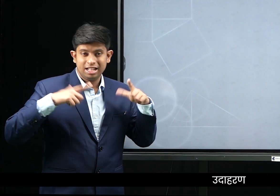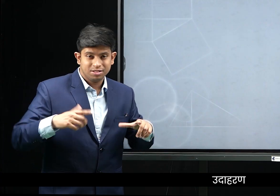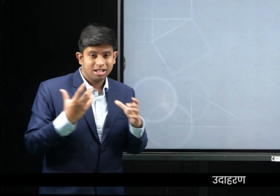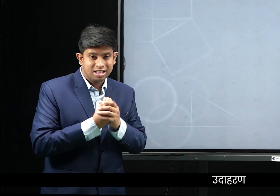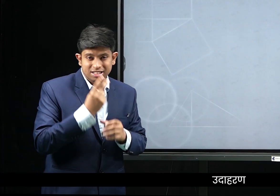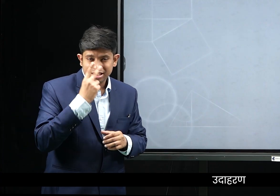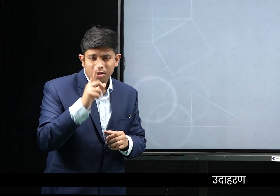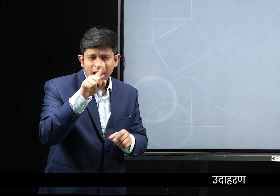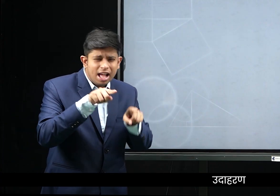उदाहरणार्थ